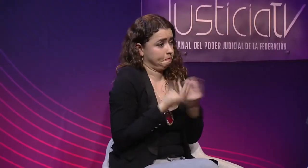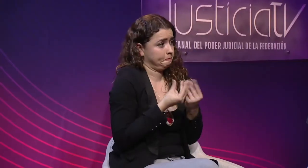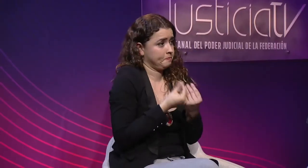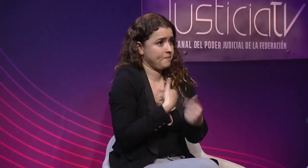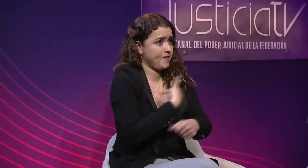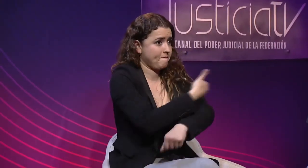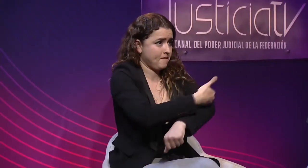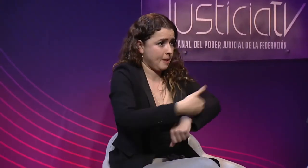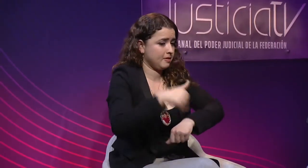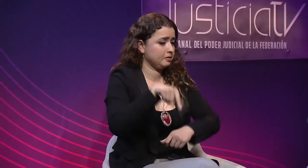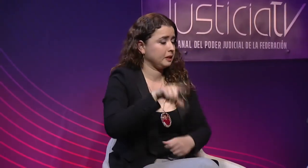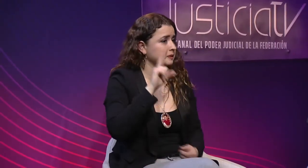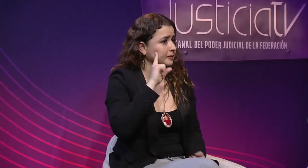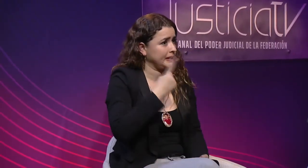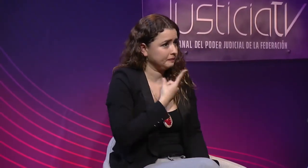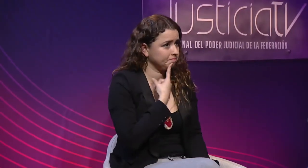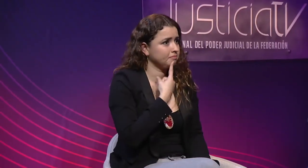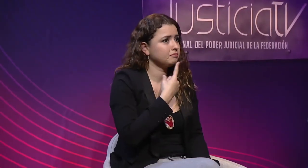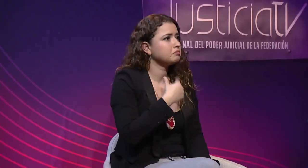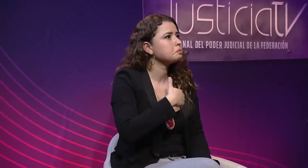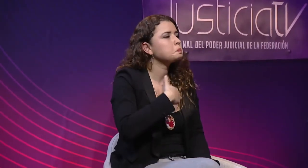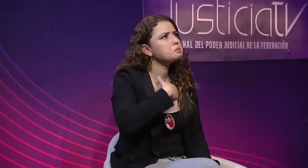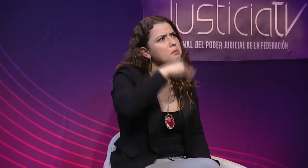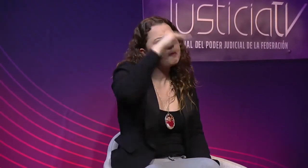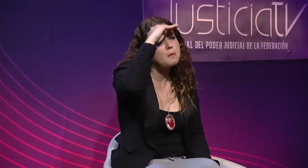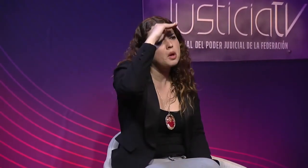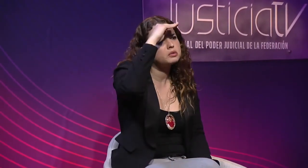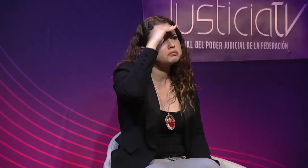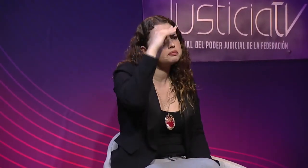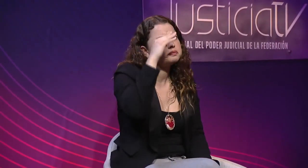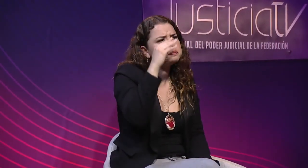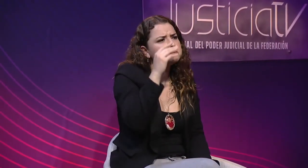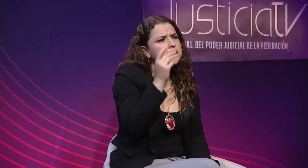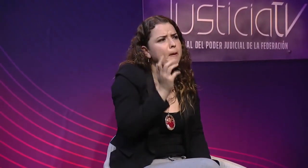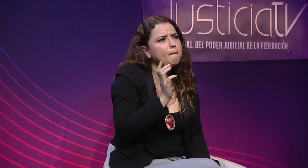Sí, es cierto, cuando yo estaba con mi familia sorda, pues yo pensaba que